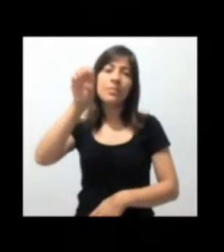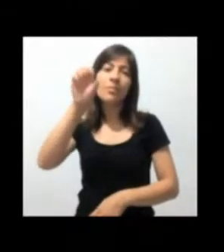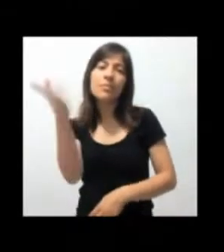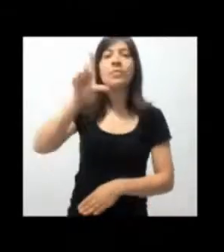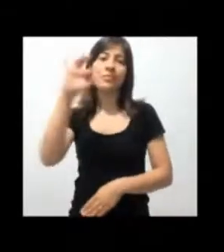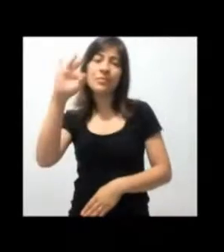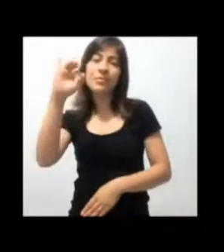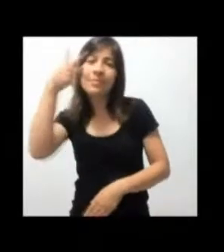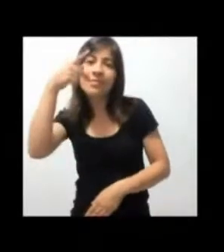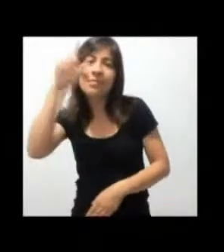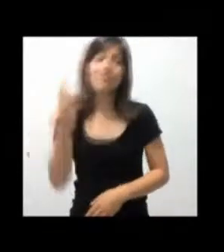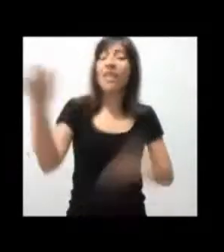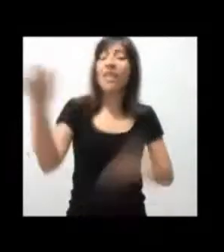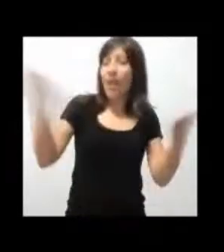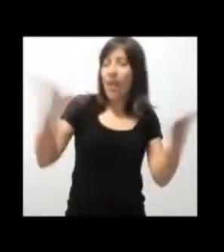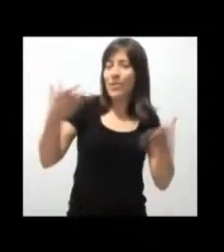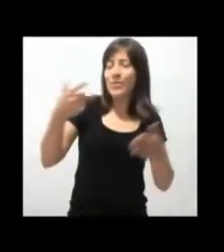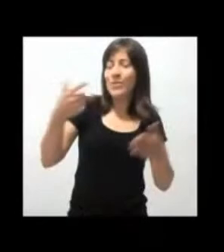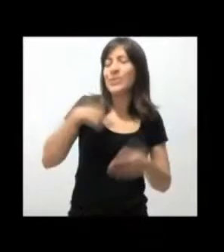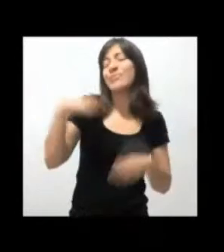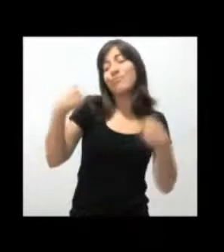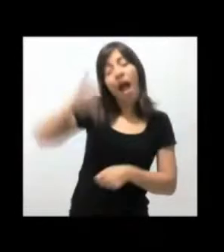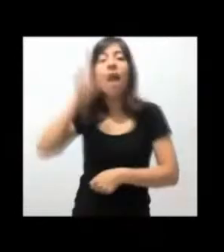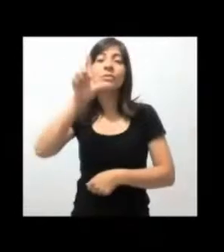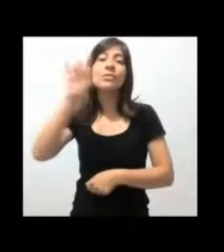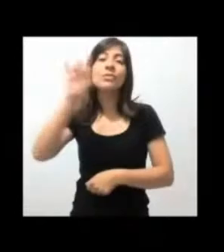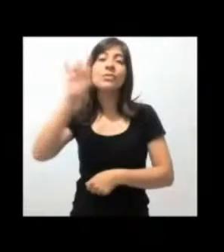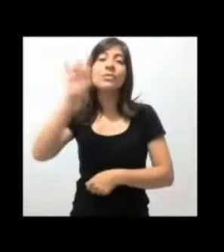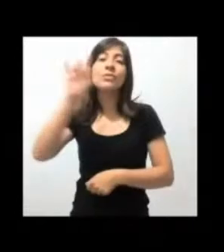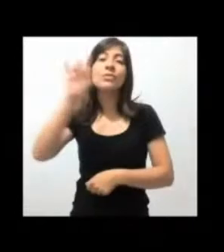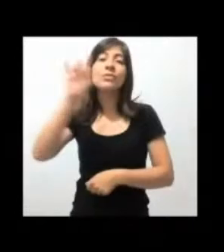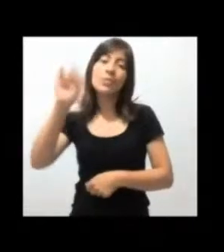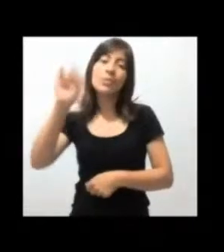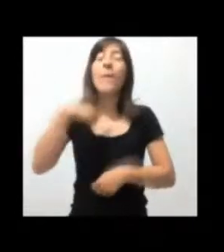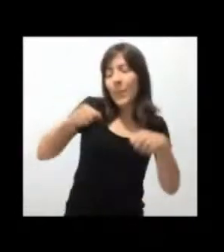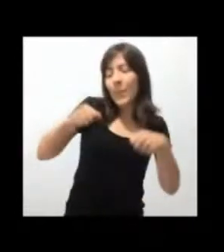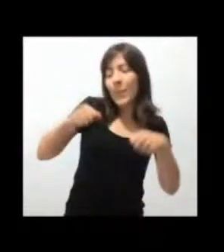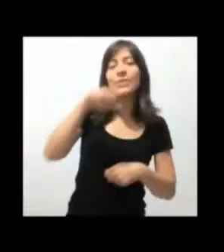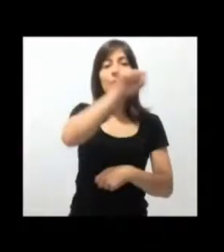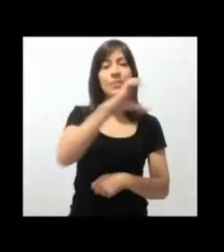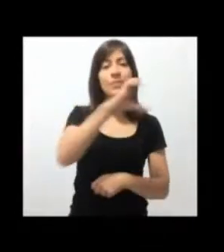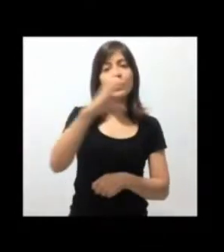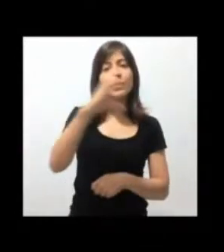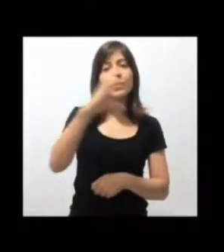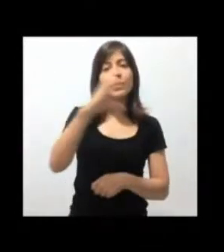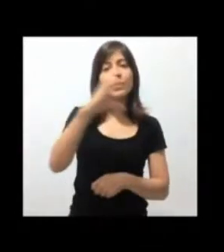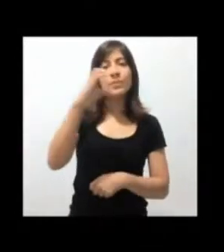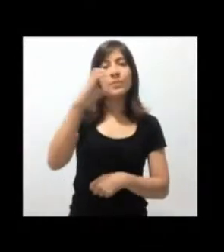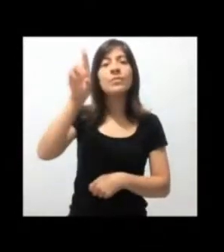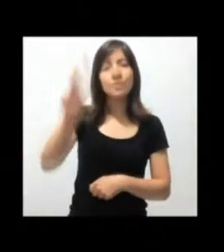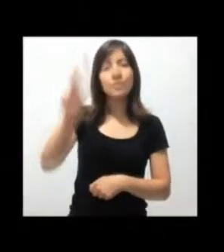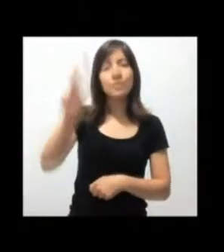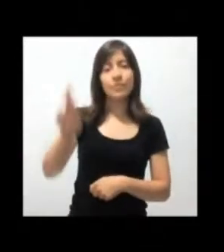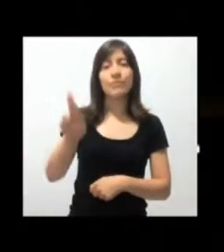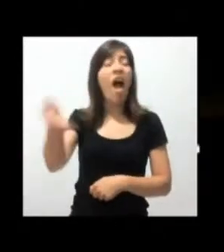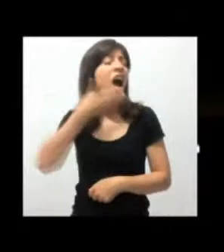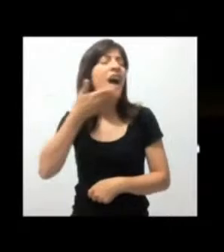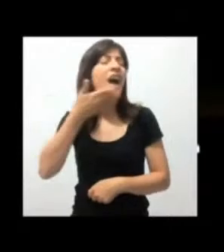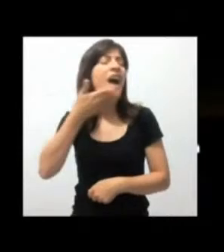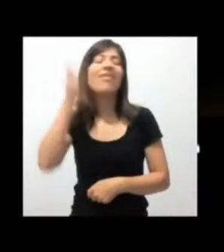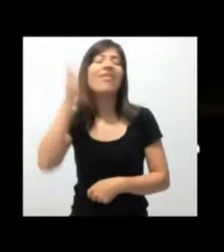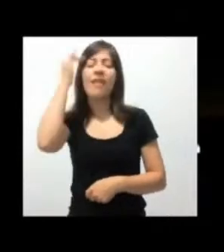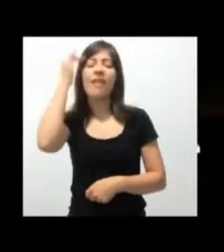um scooter para me locomover. Mas você sabe que ficou mais fácil para eu entender esse número ser tão alto? Porque aí